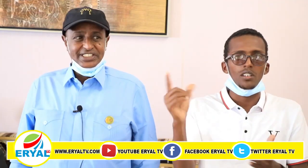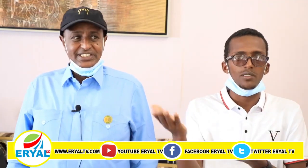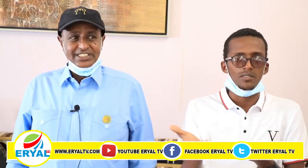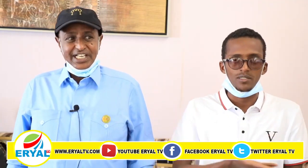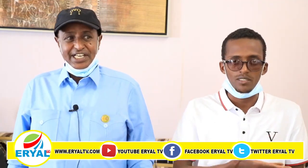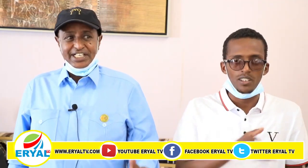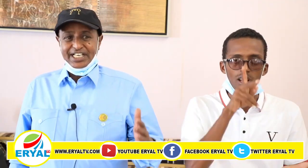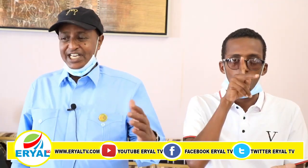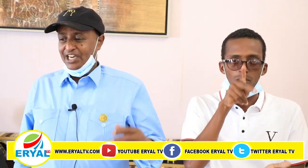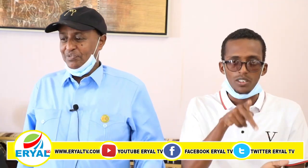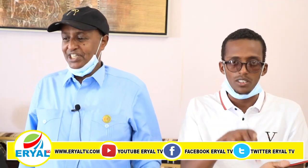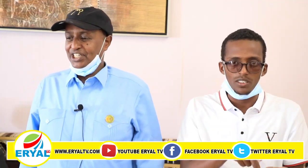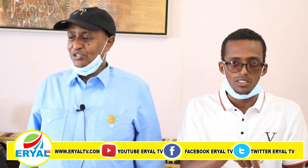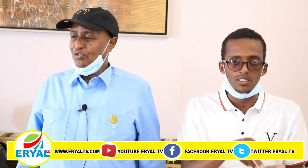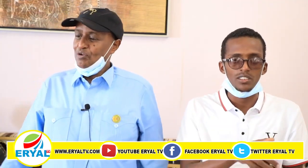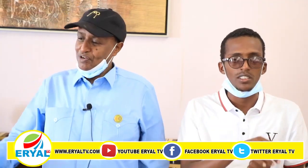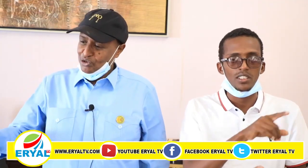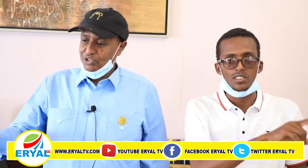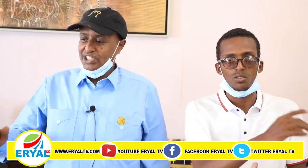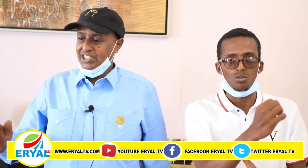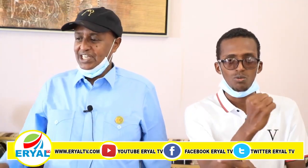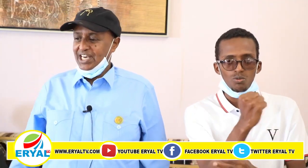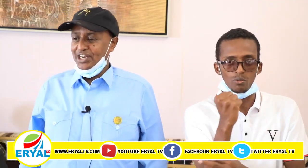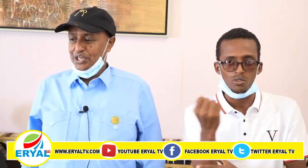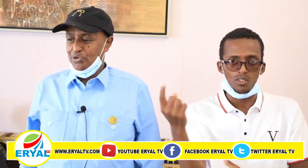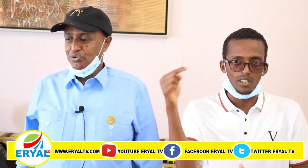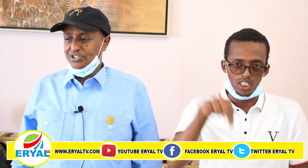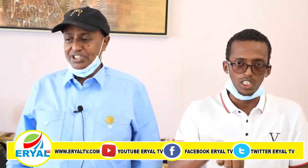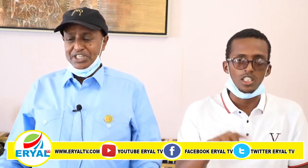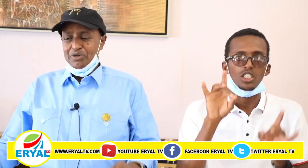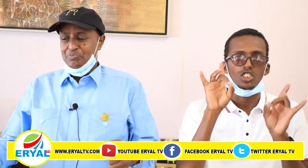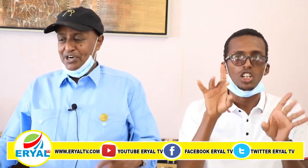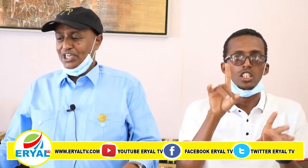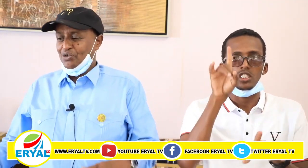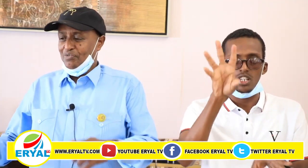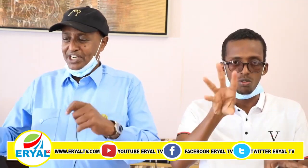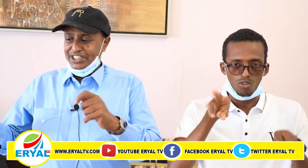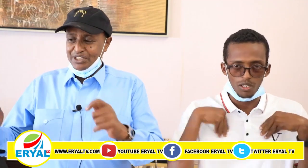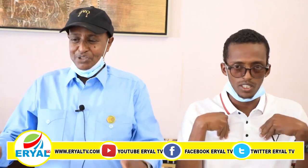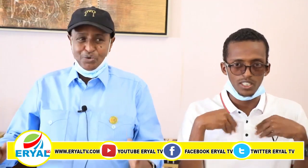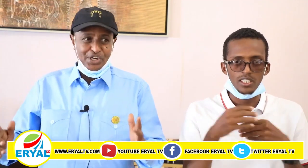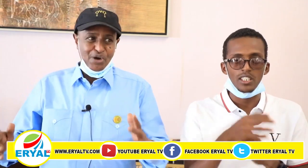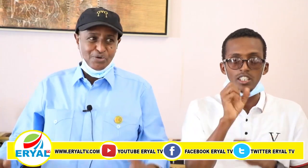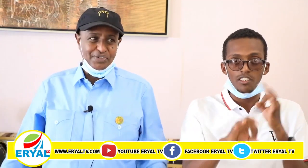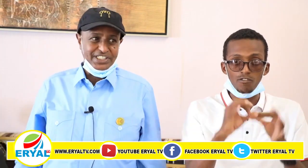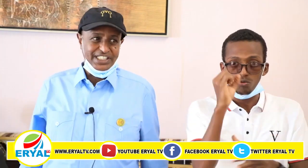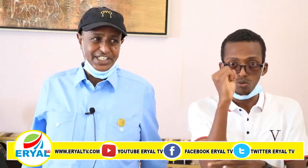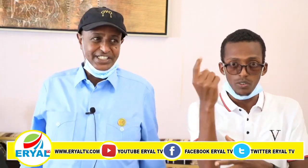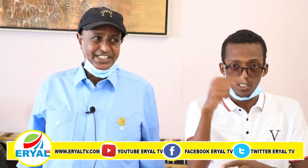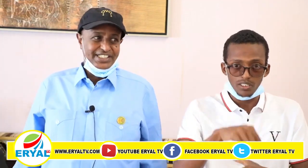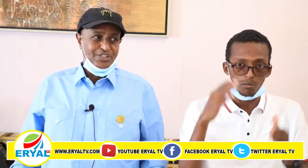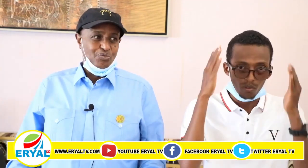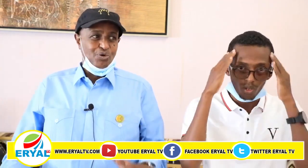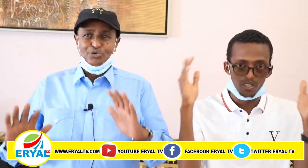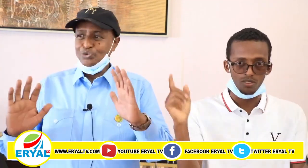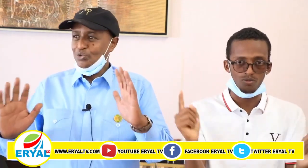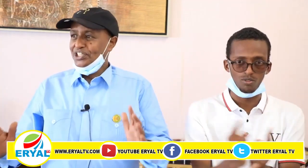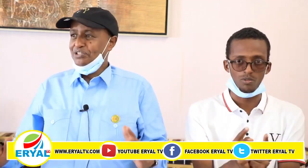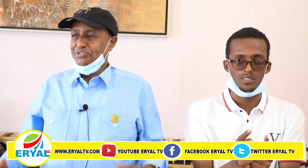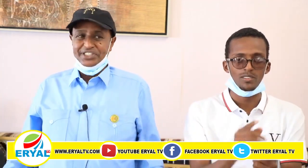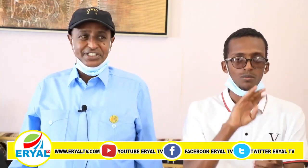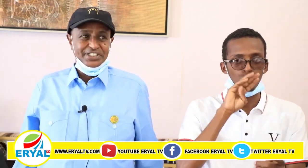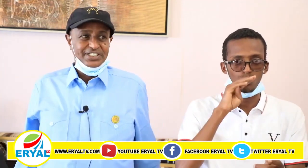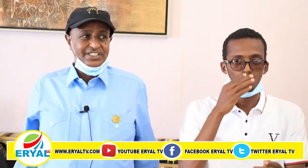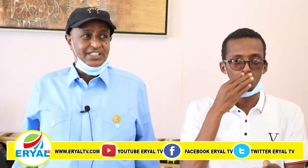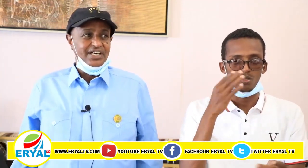fulay Ilaahayna ayaa ka aqbalay, yidhaahdo koobkan u keenayna annaan ku nidhi maanta koobka keentaan madaxweynaha u imanaysaan, waynu isku